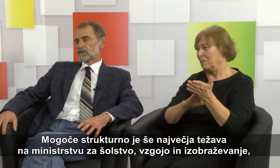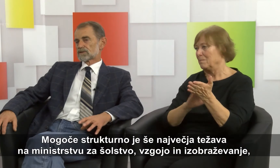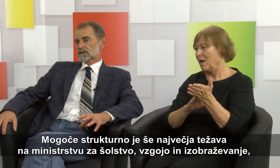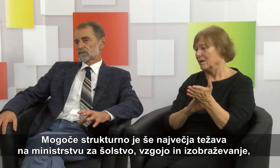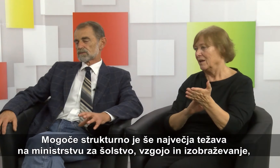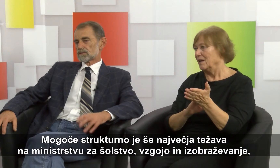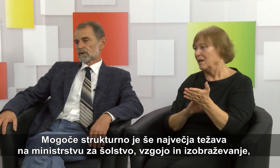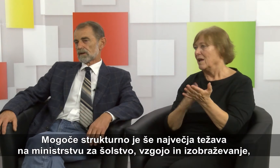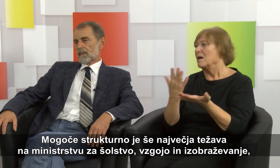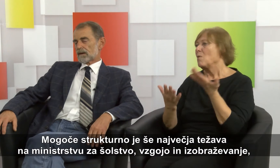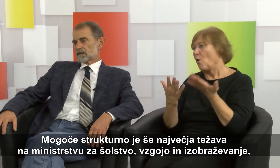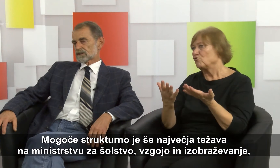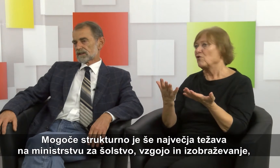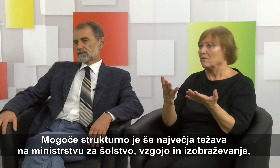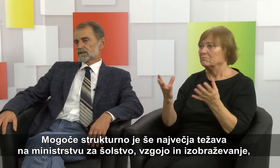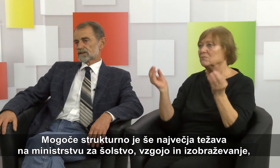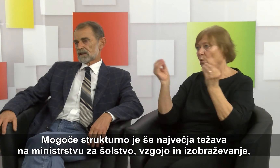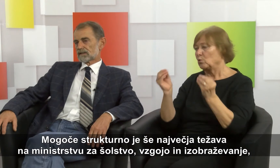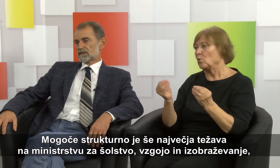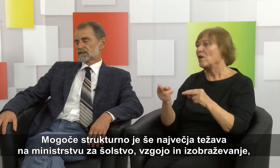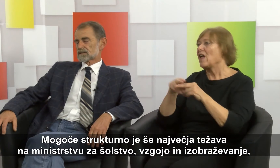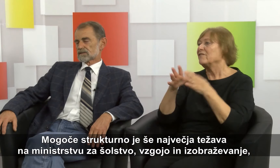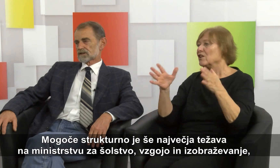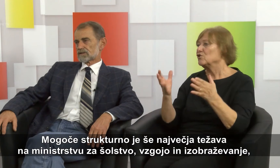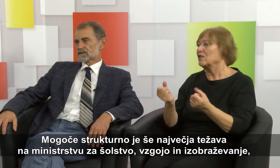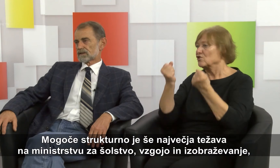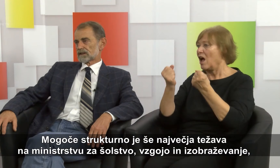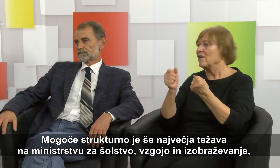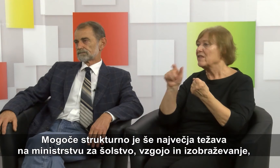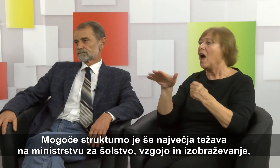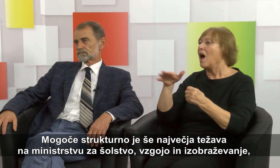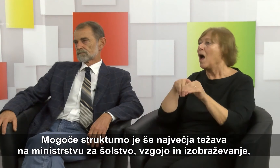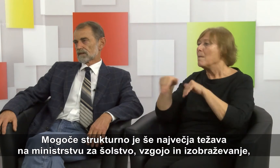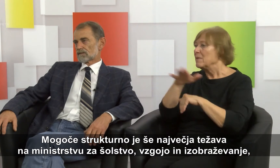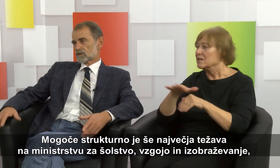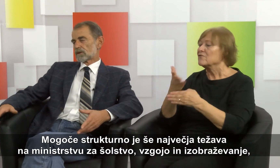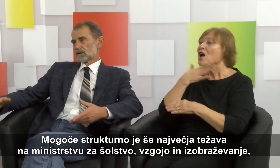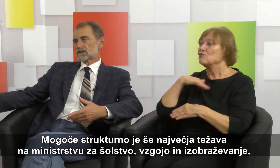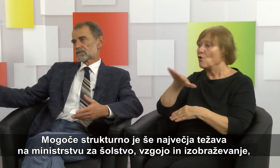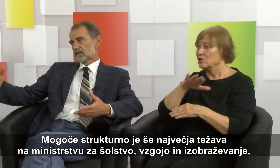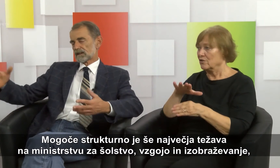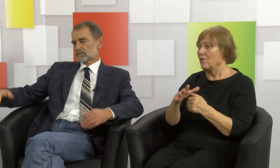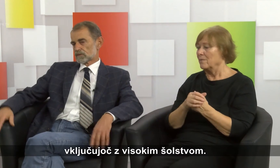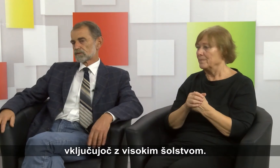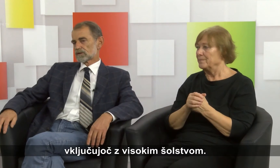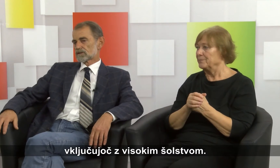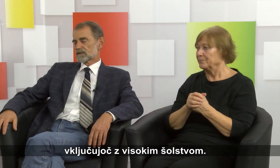Mogoče strukturno je še največja težava na ministrstvu za šolstvo. Vzgojo in izobraževanje, vključujoč z